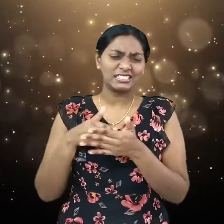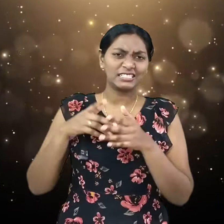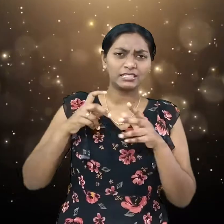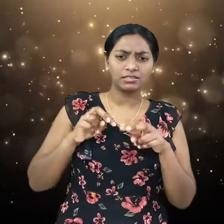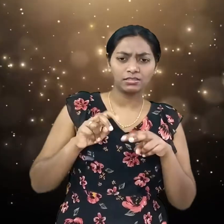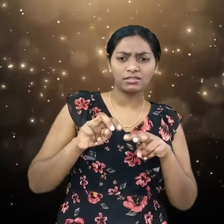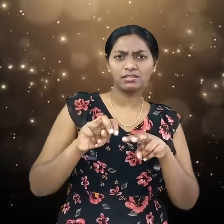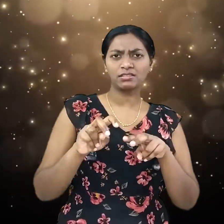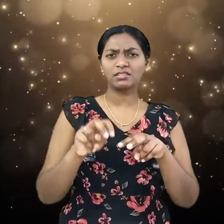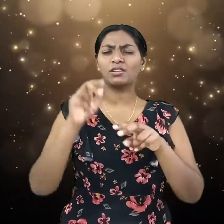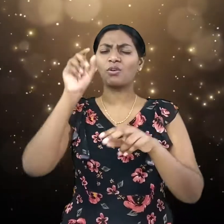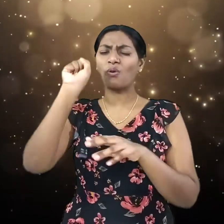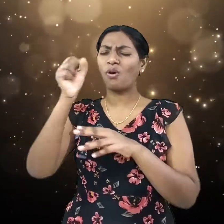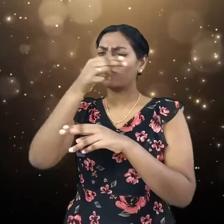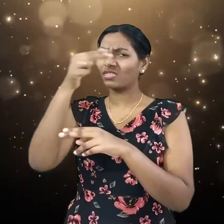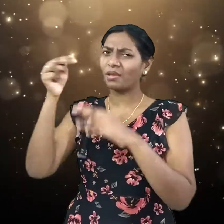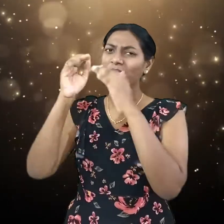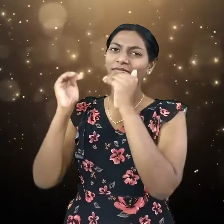रास्ते